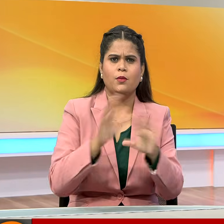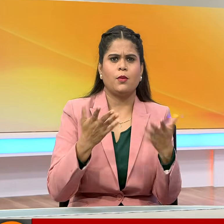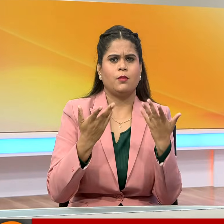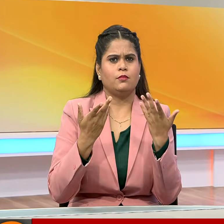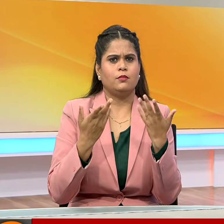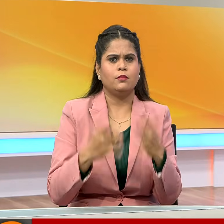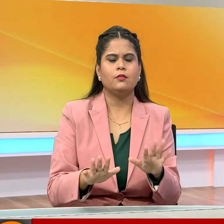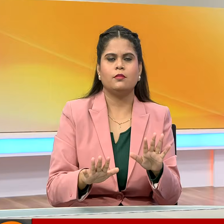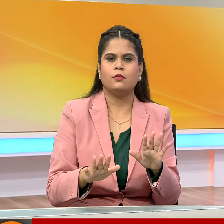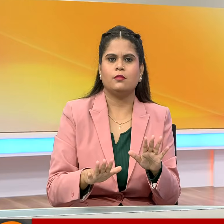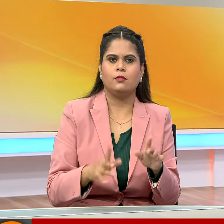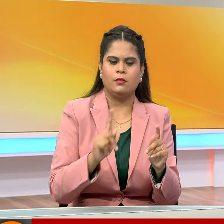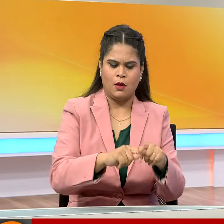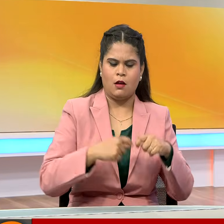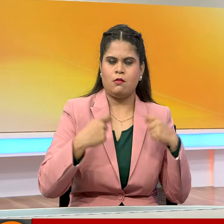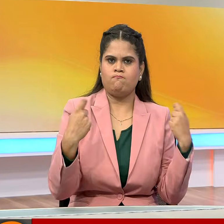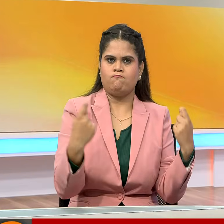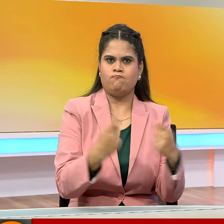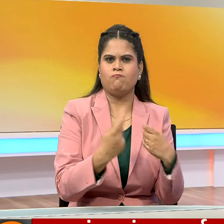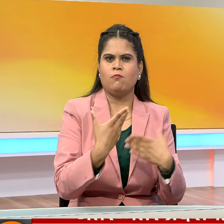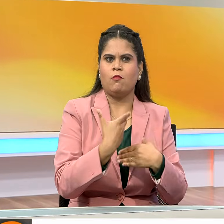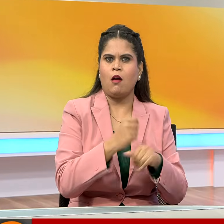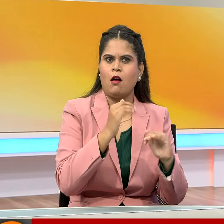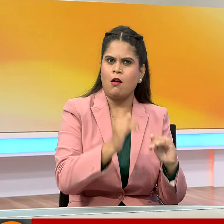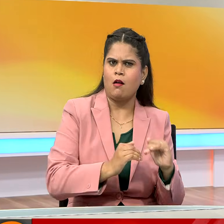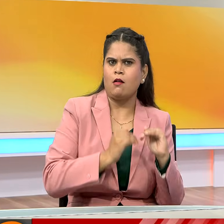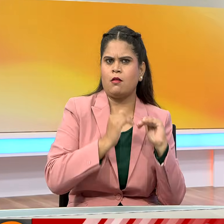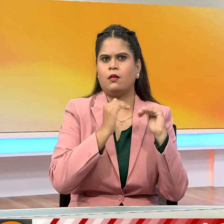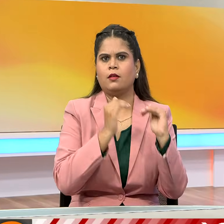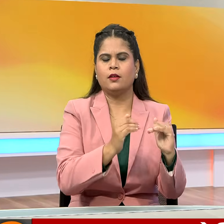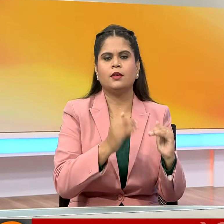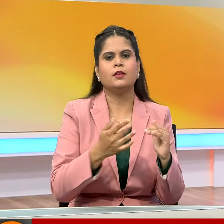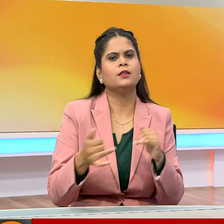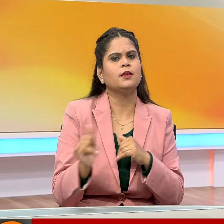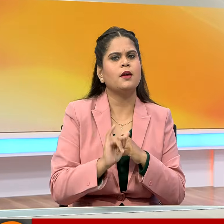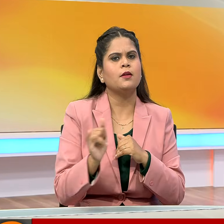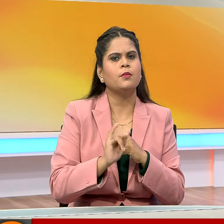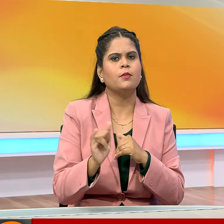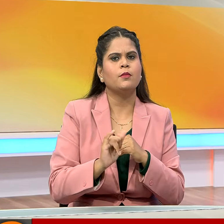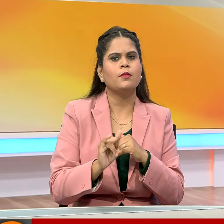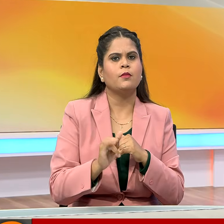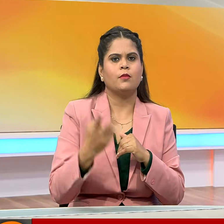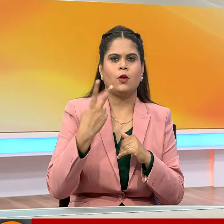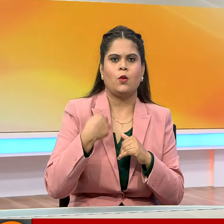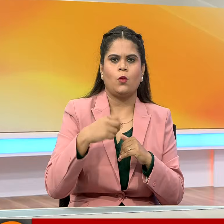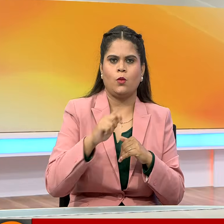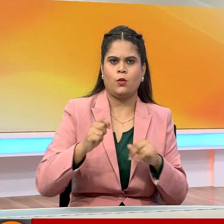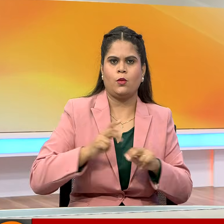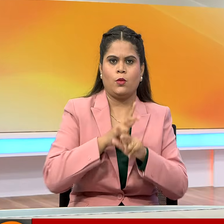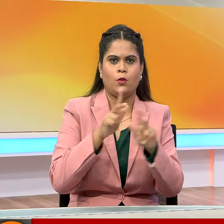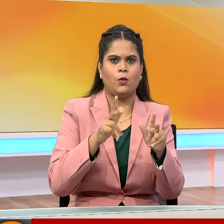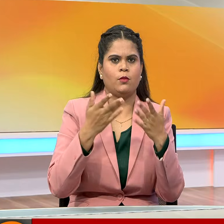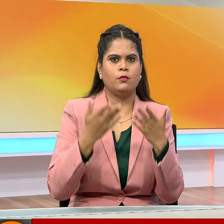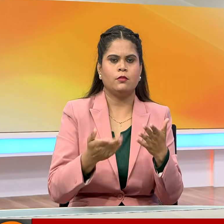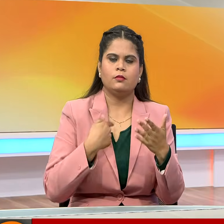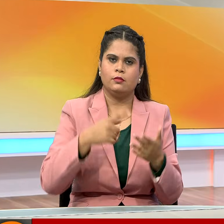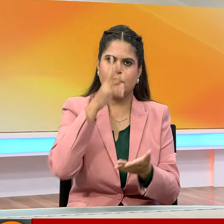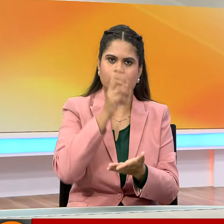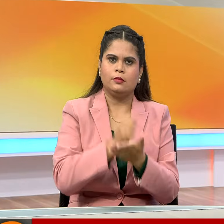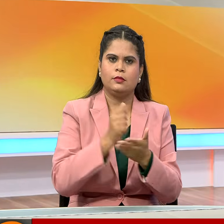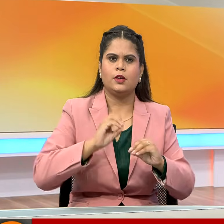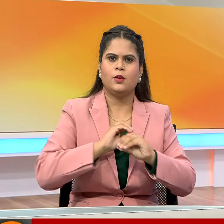थे कि एक हाई पावर कमेटी का गठन किया जाएगा और आज उसी कमेटी के बारे में कोर्ट का जो आदेश है, विस्तृत आदेश, वो आ गया है। और